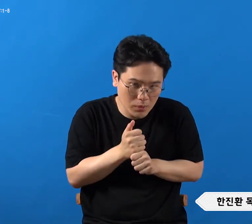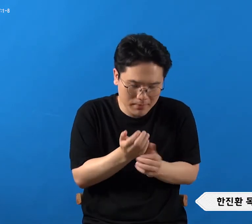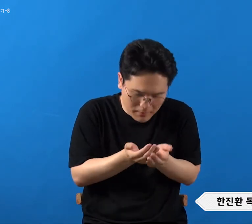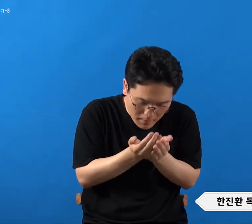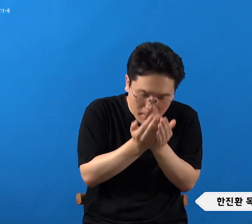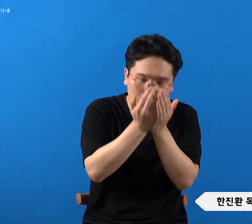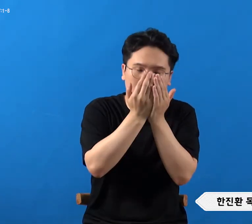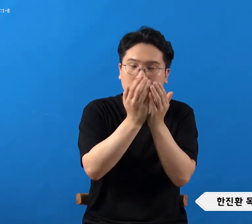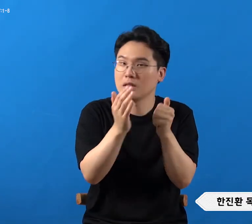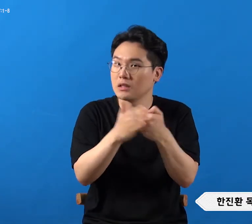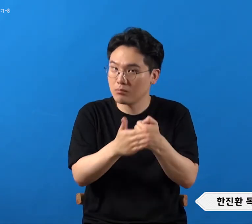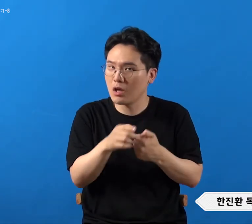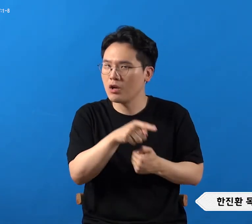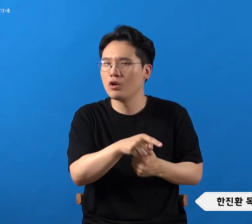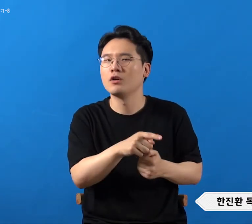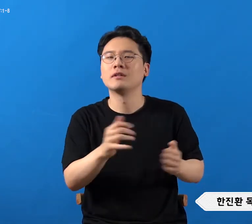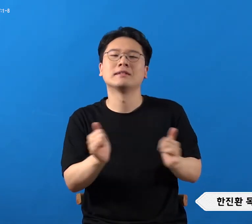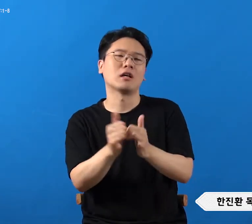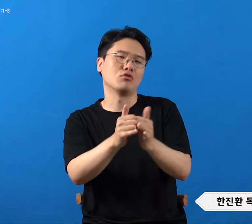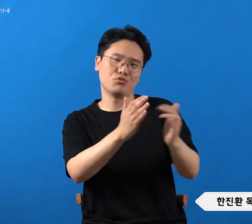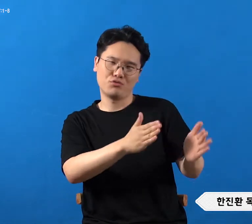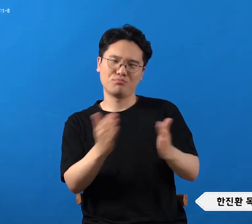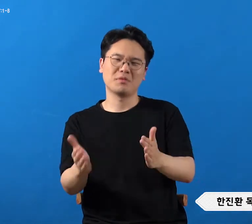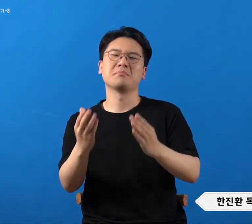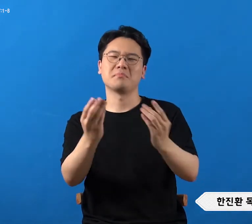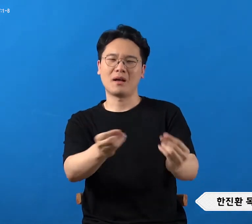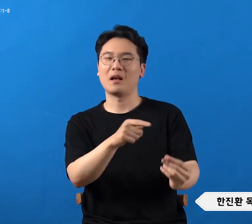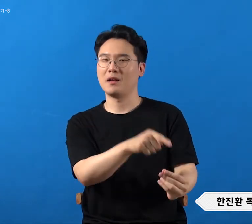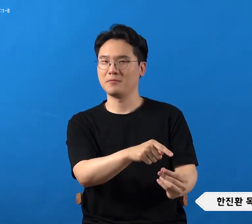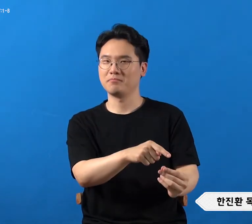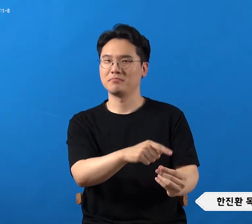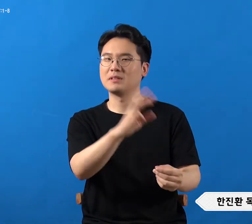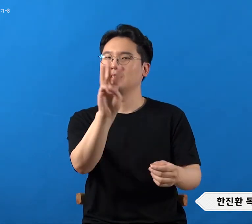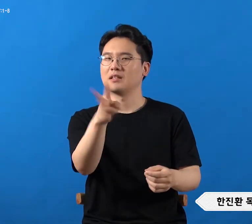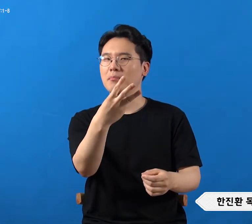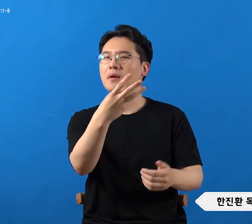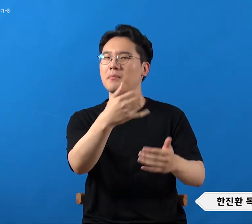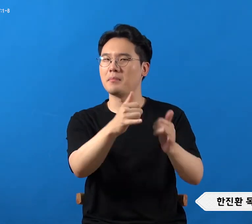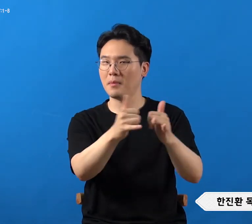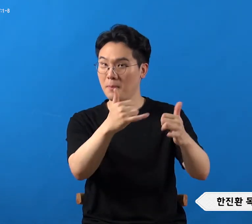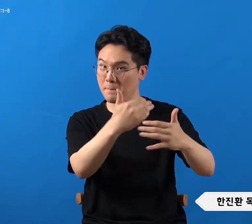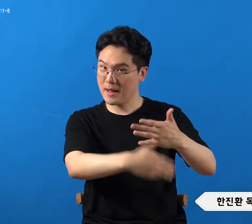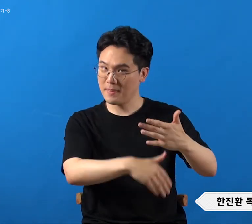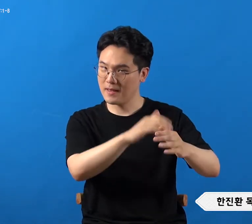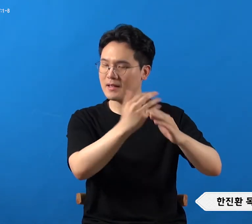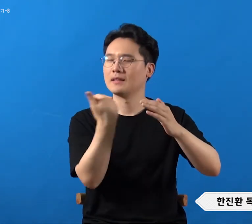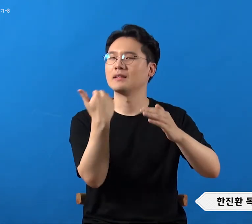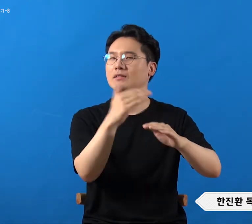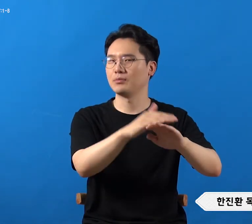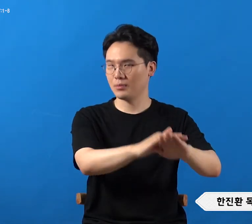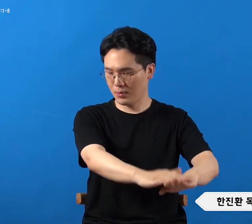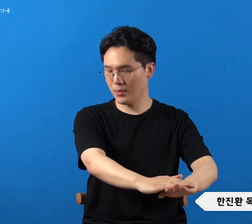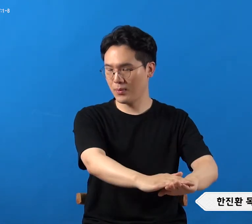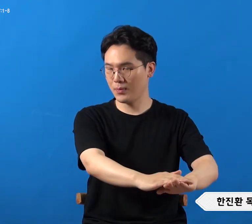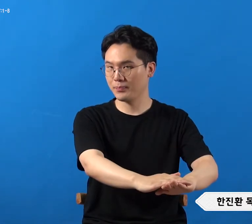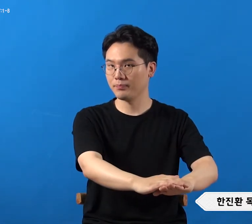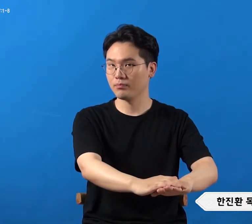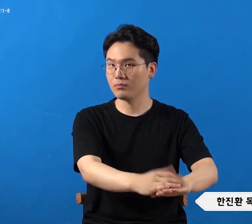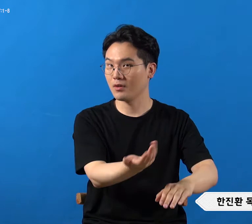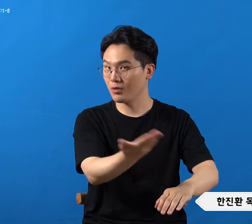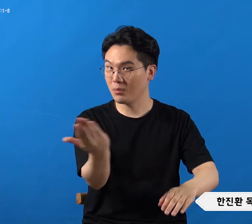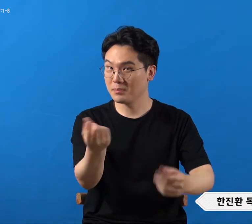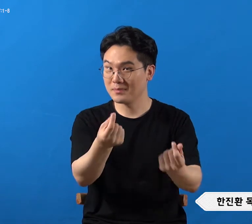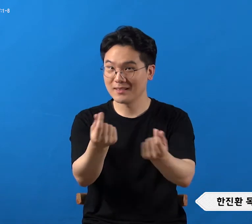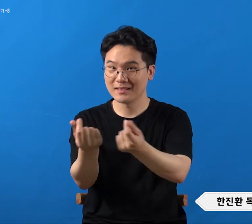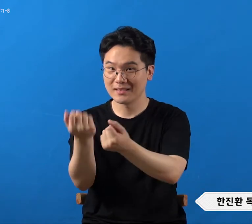된 정예병사들이니까 그래서 그 300명은 남겨두라고 했다. 그렇게 해석하는 사람이 많습니다. 여러분도 그렇게